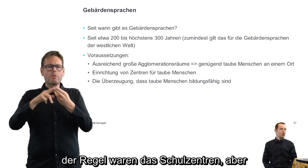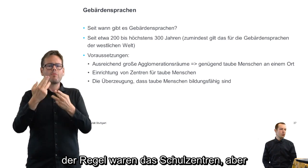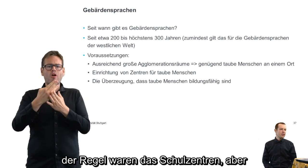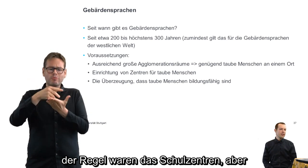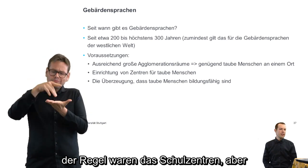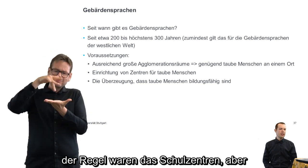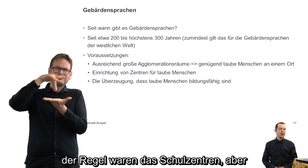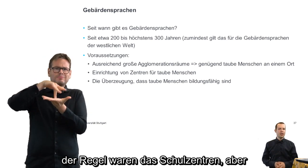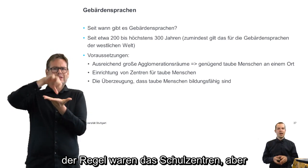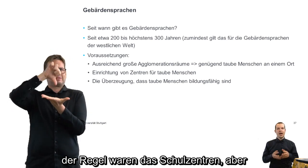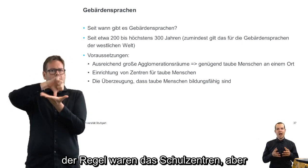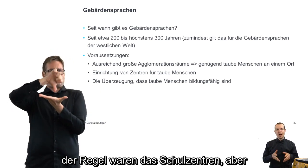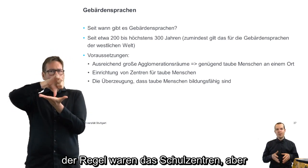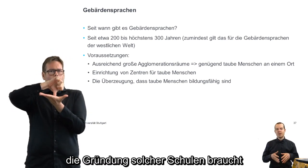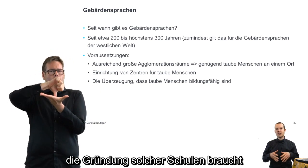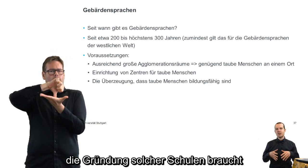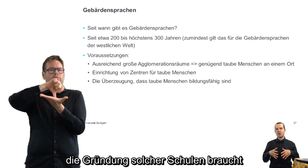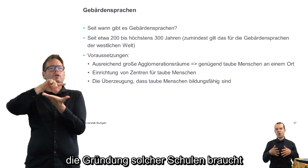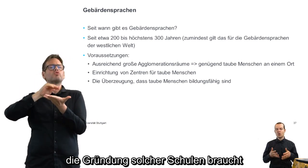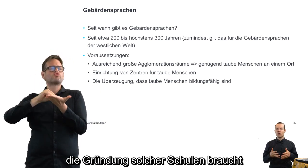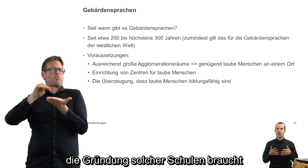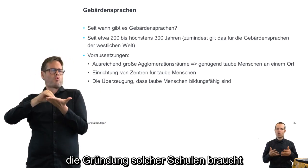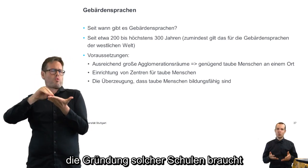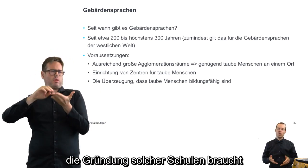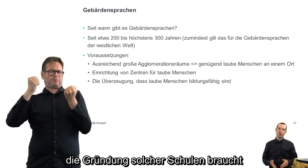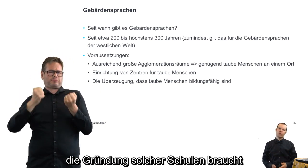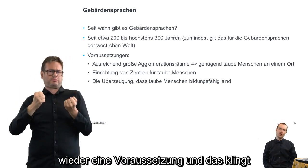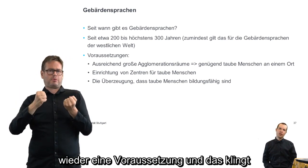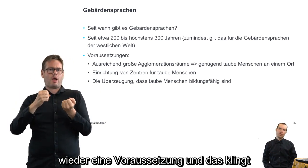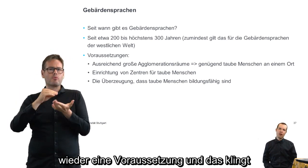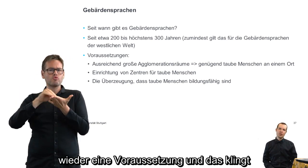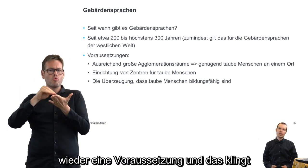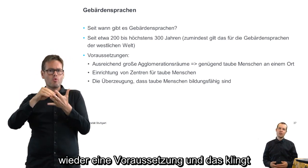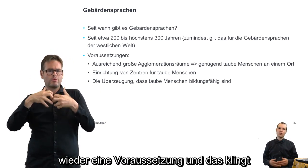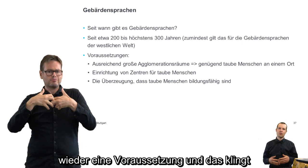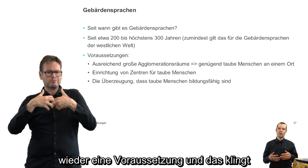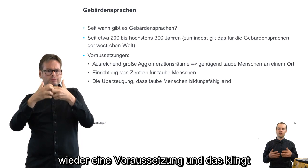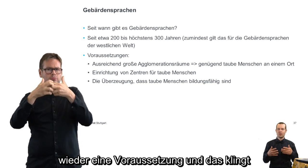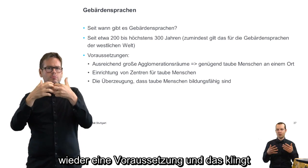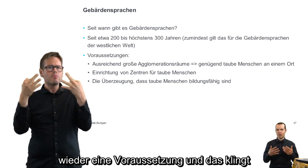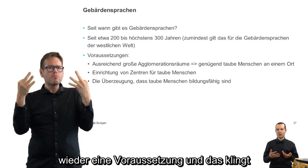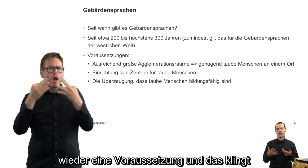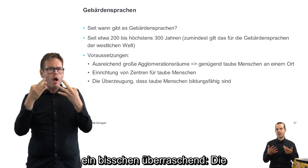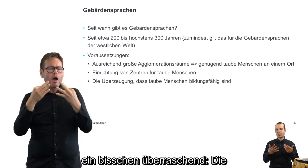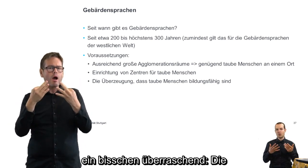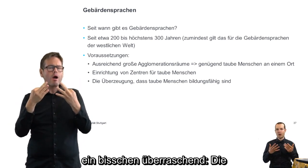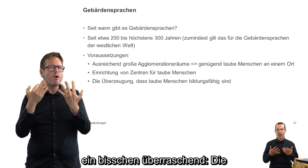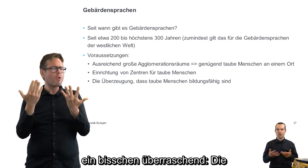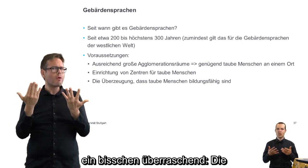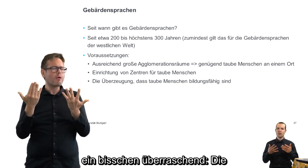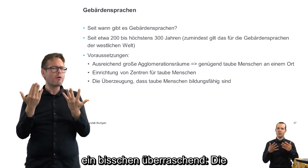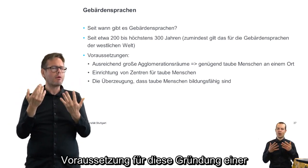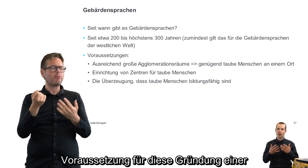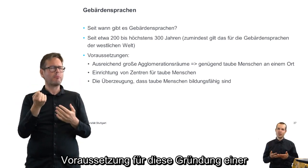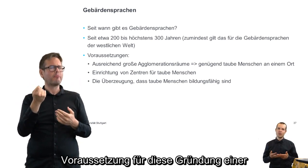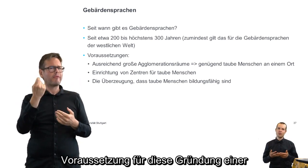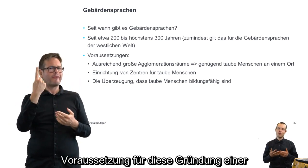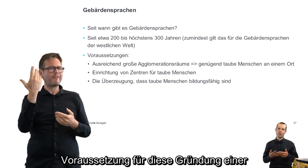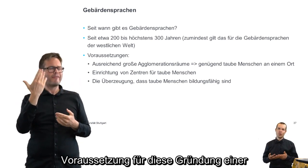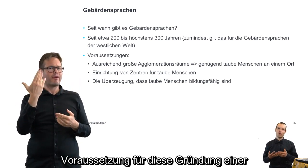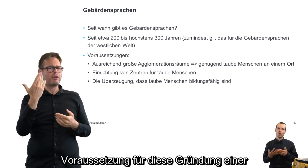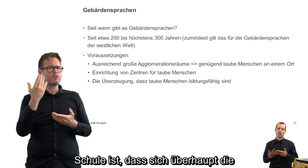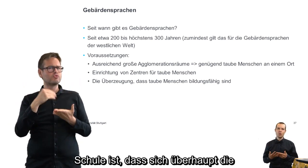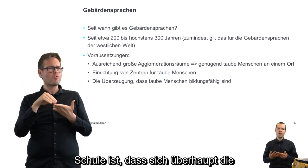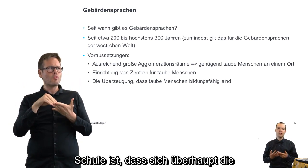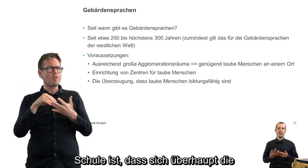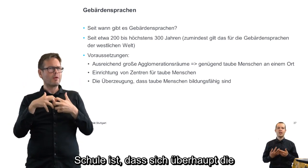das Schulzentren. Aber diese Gründung der Schulen braucht wieder eine Voraussetzung und das klingt vielleicht ein bisschen überraschend. Die Voraussetzung